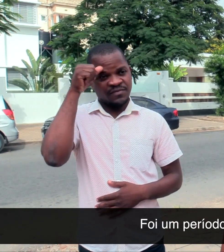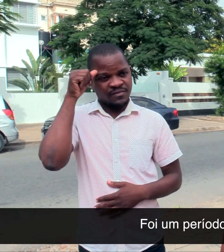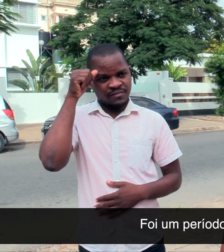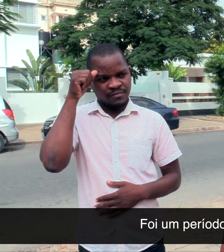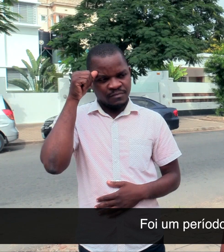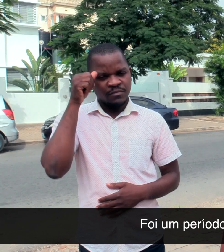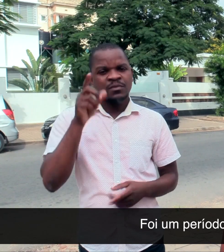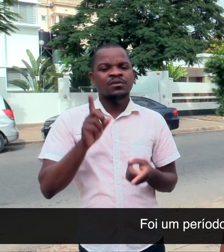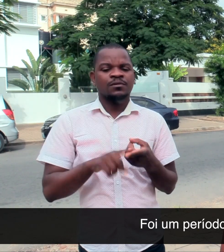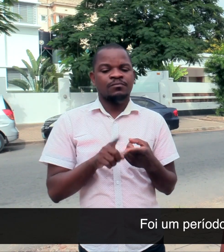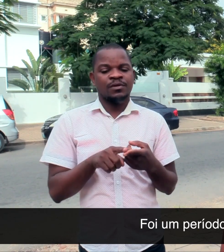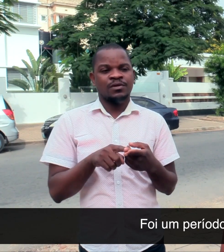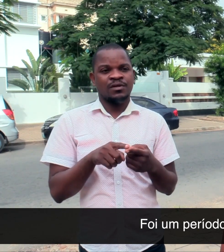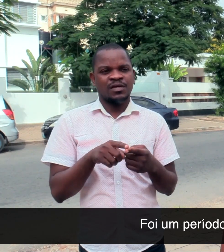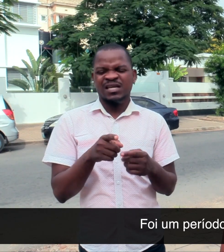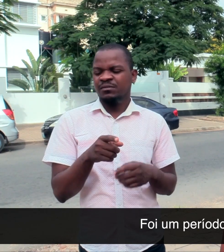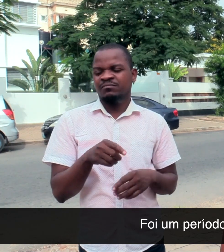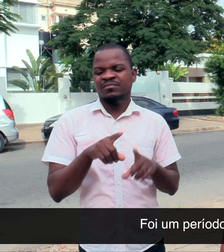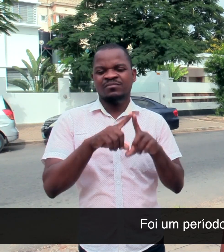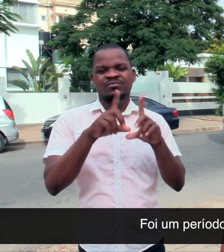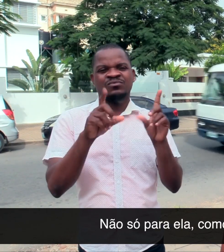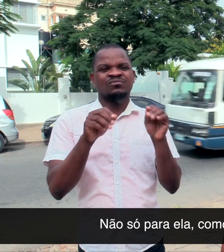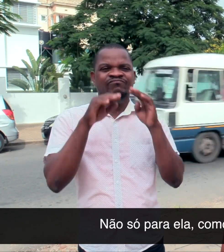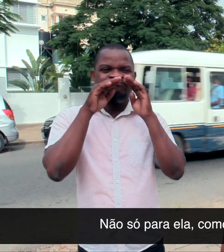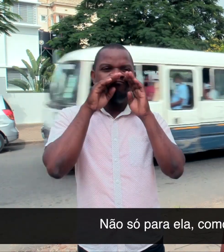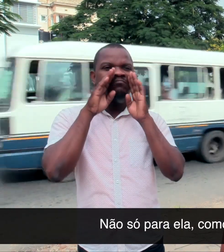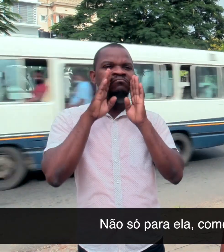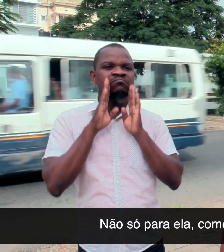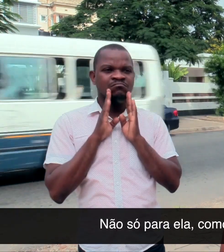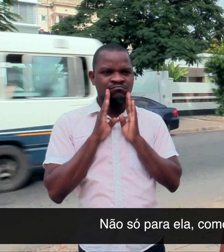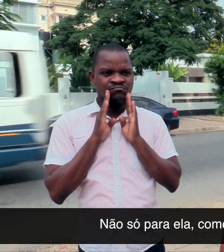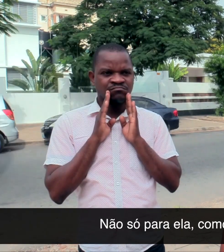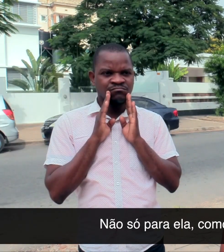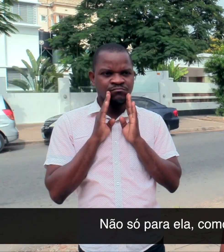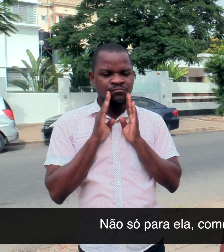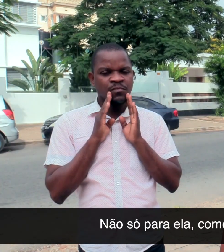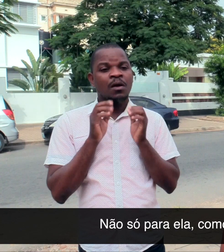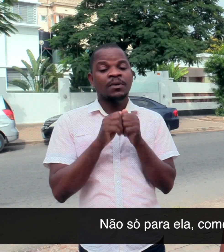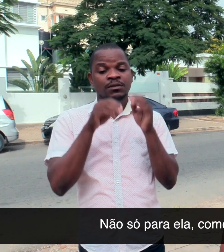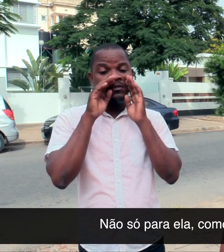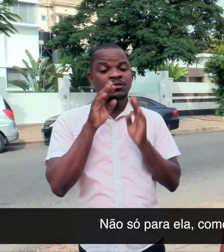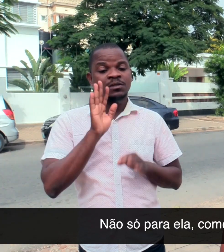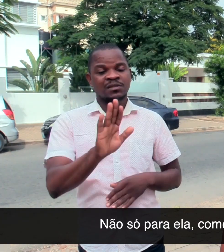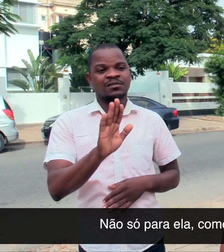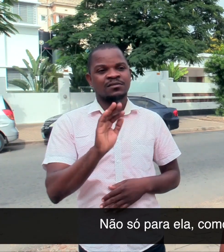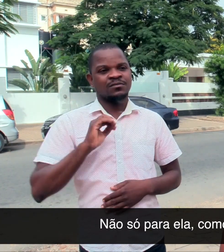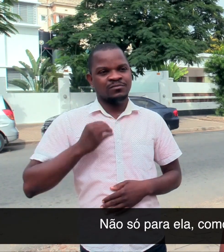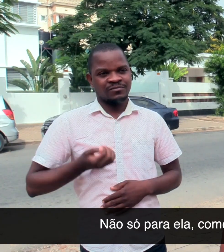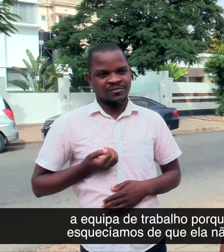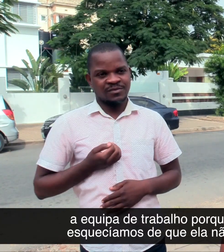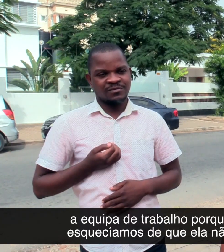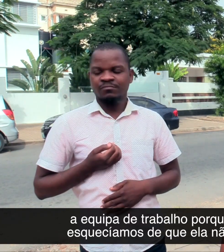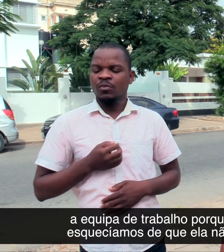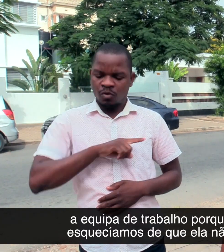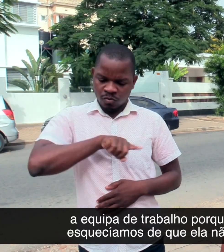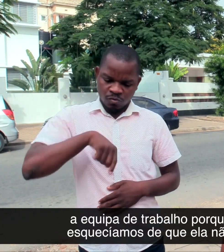Foi um período muito triste, não só triste para ela, como para nós também,